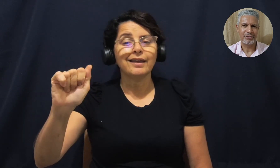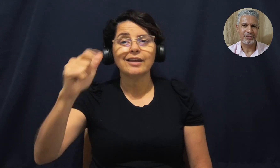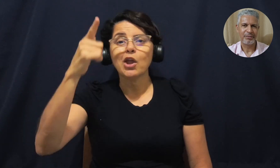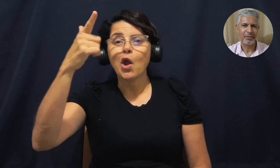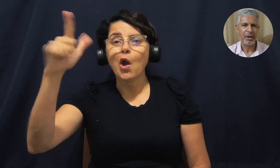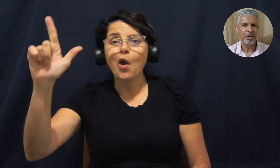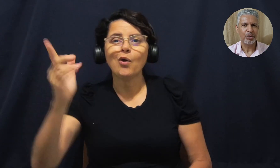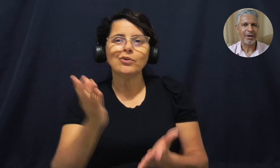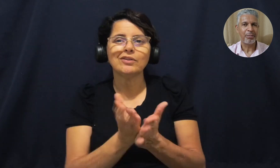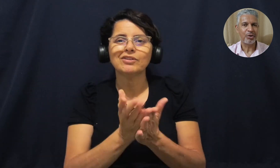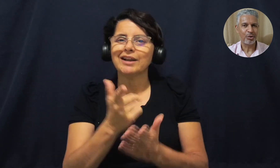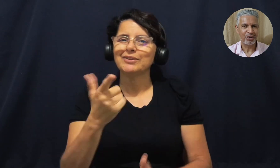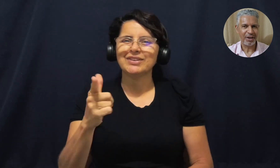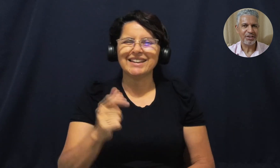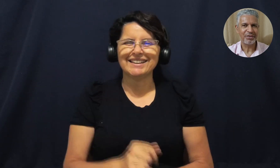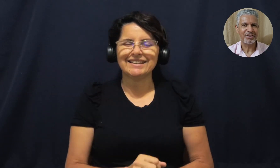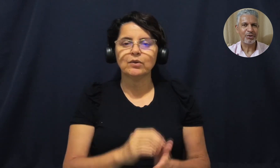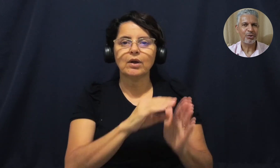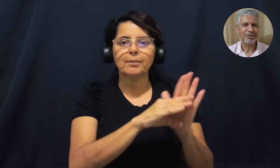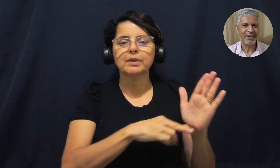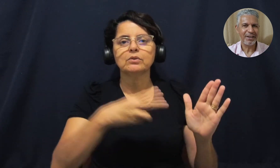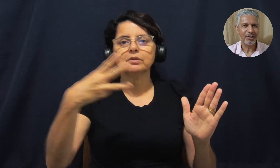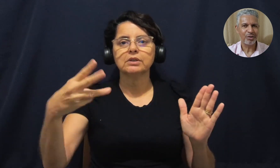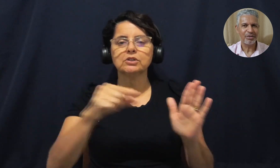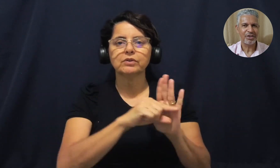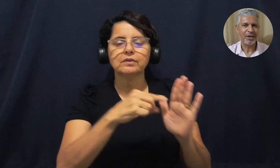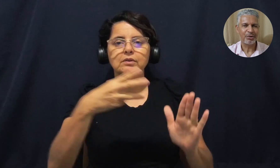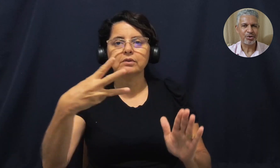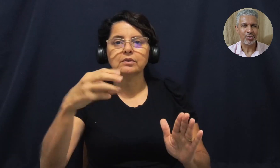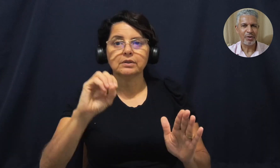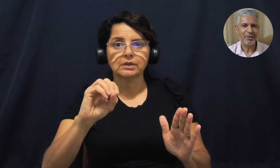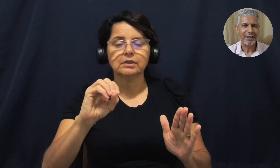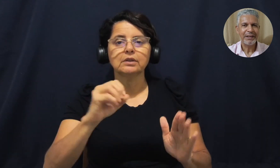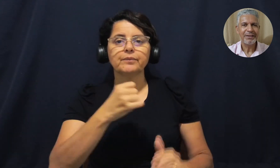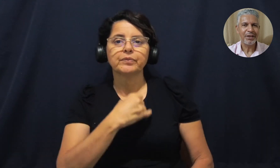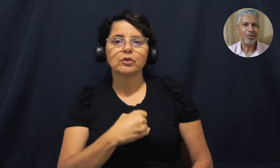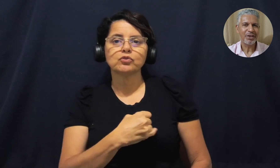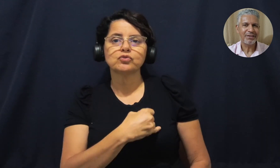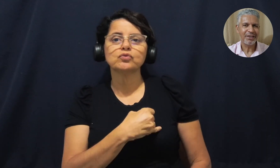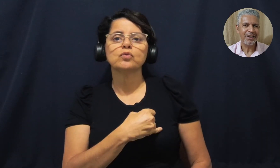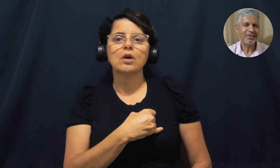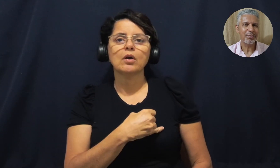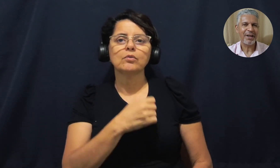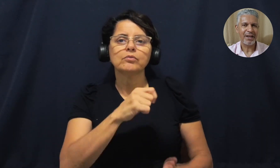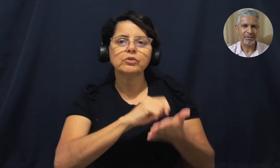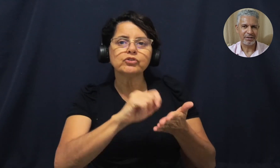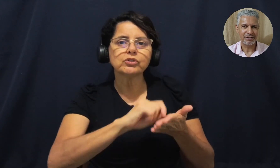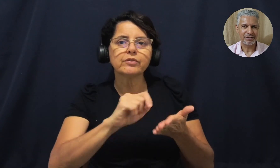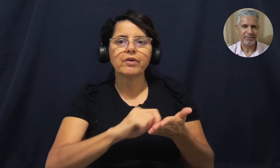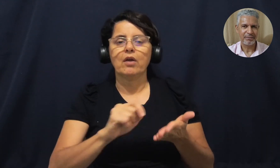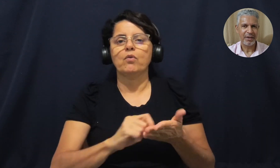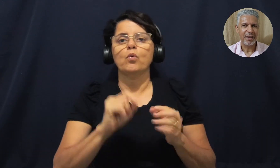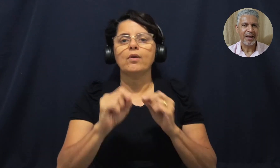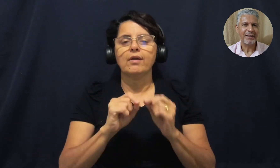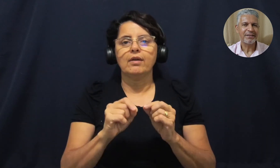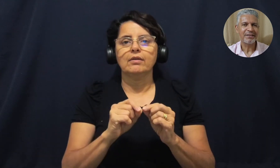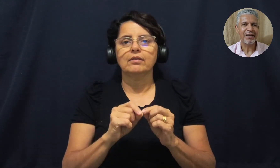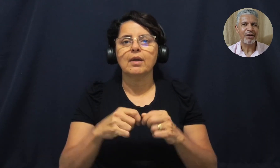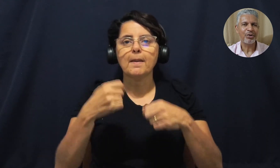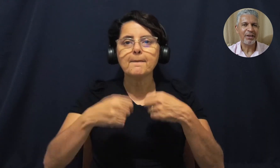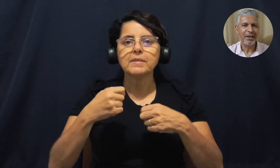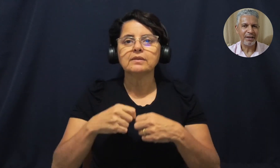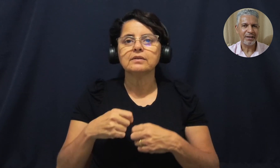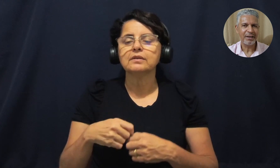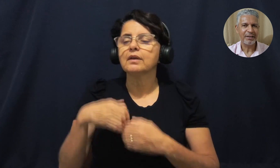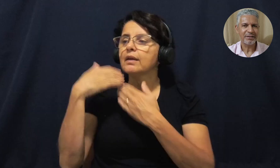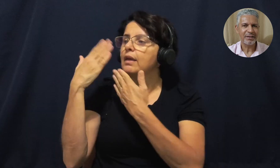evangelho. No capítulo 3, versículo 30 do Evangelho de João, temos as seguintes palavras: é